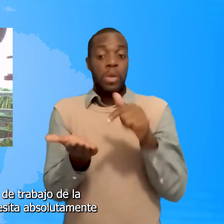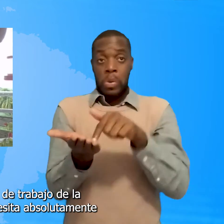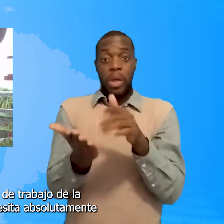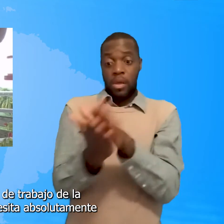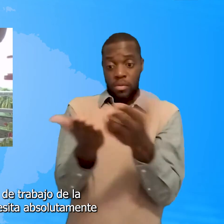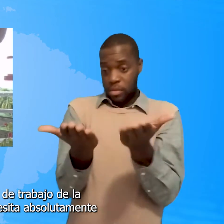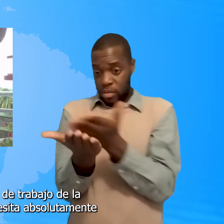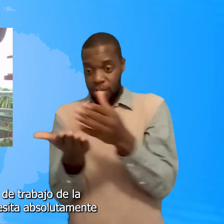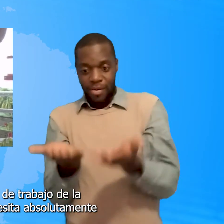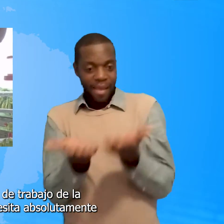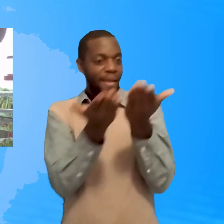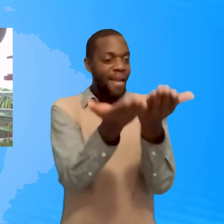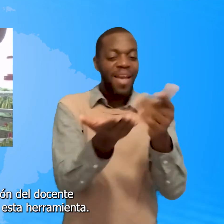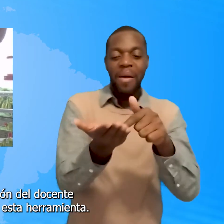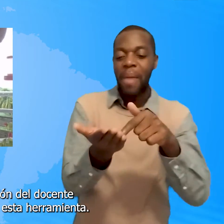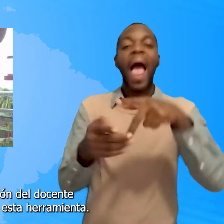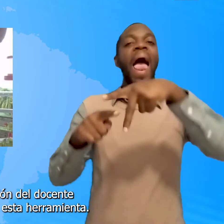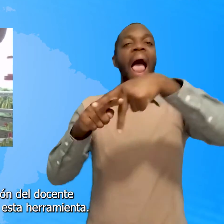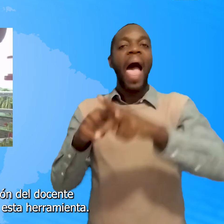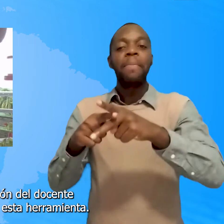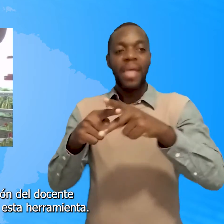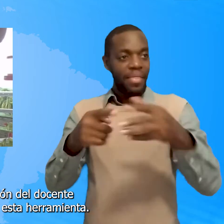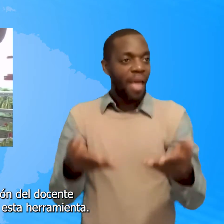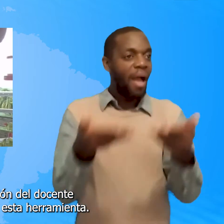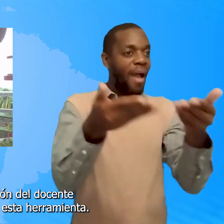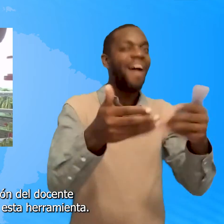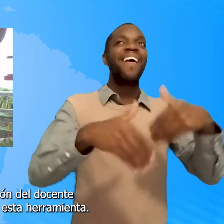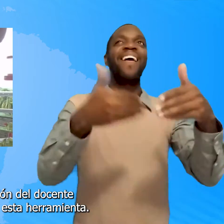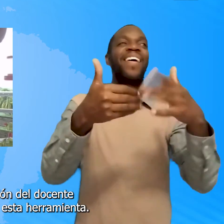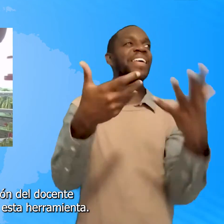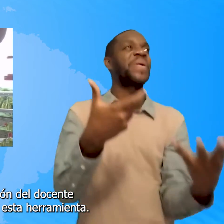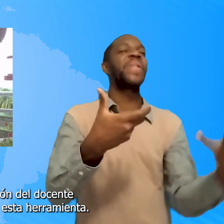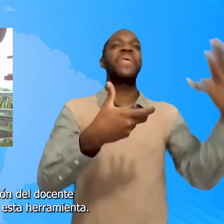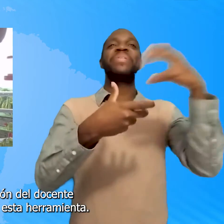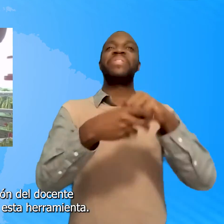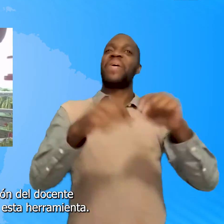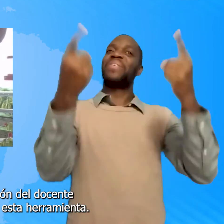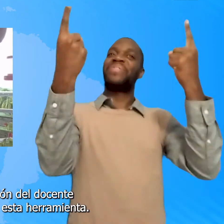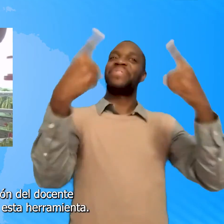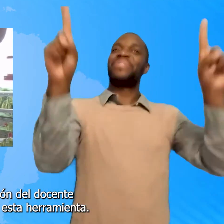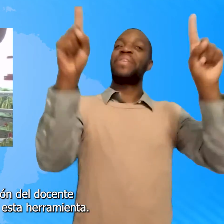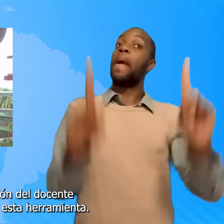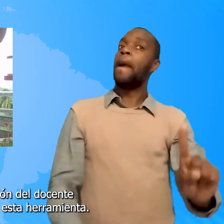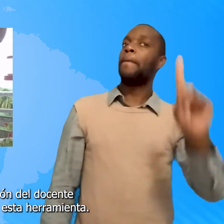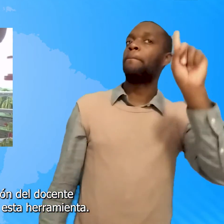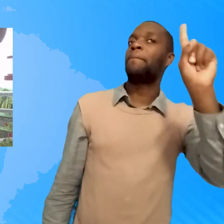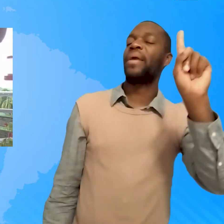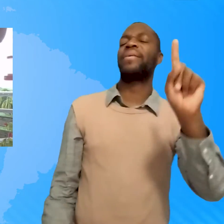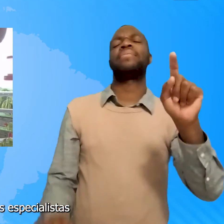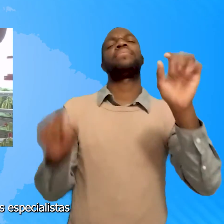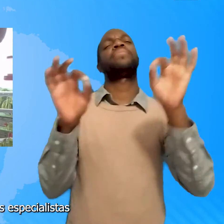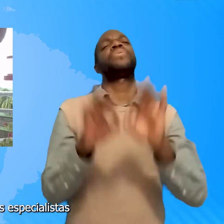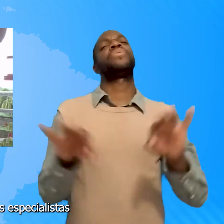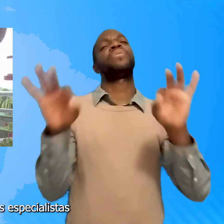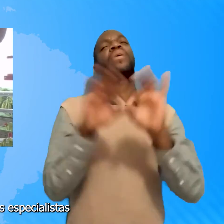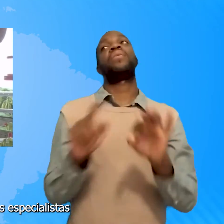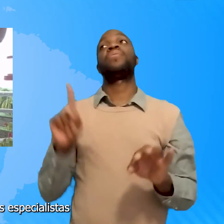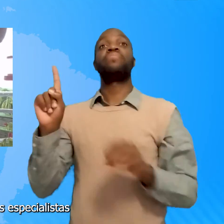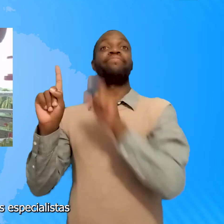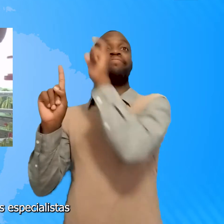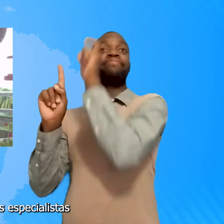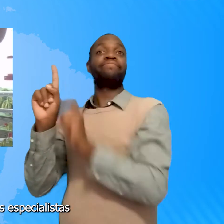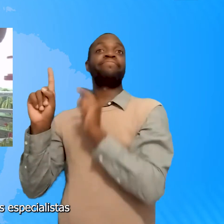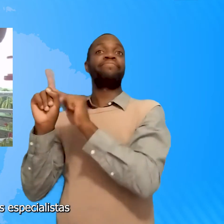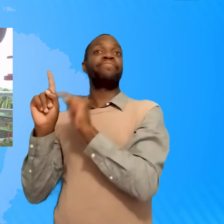necesita absolutamente de la capacitación del docente que va a manejar esta herramienta. Y allí vienen